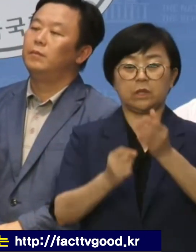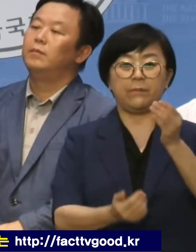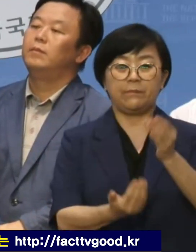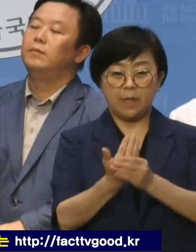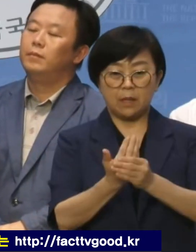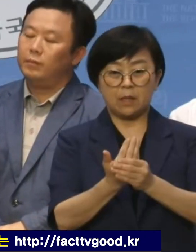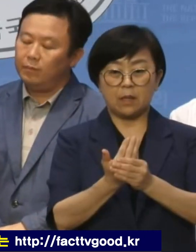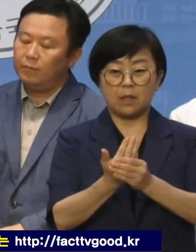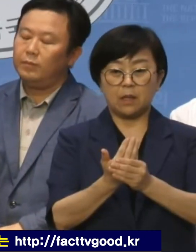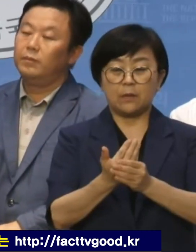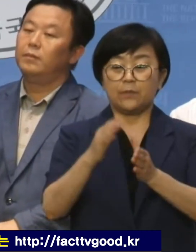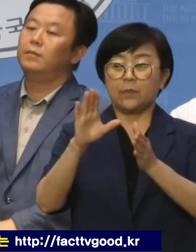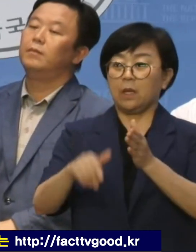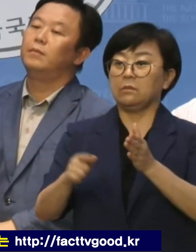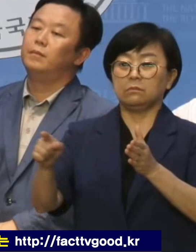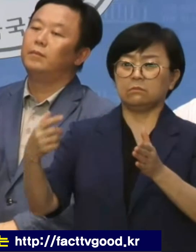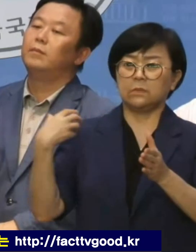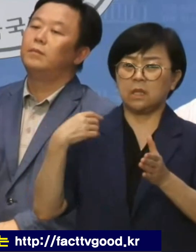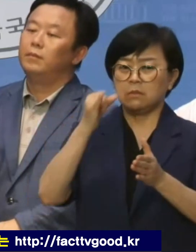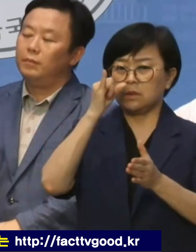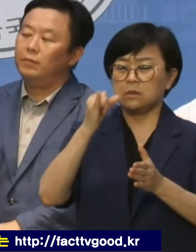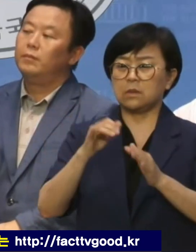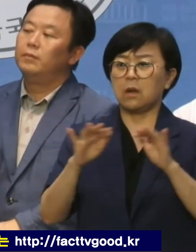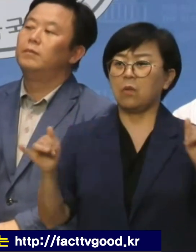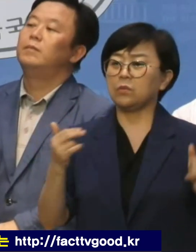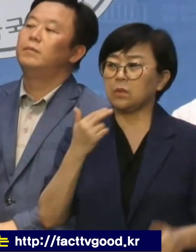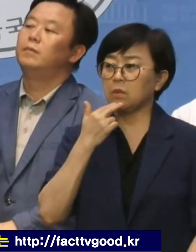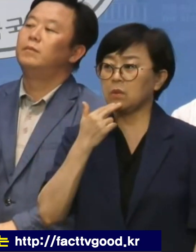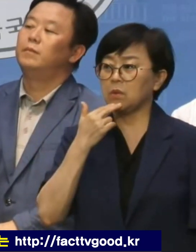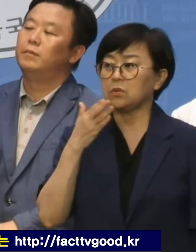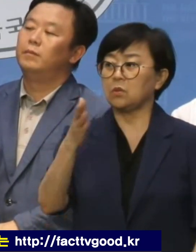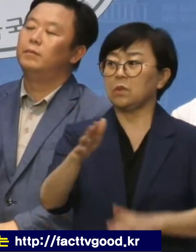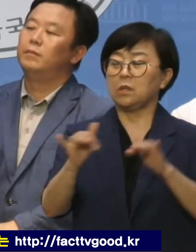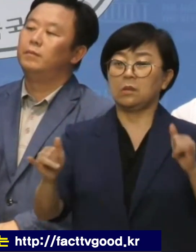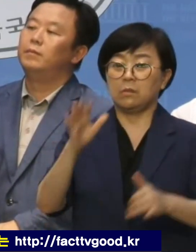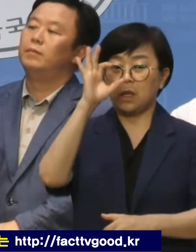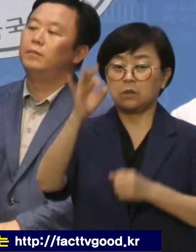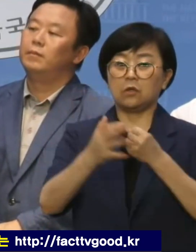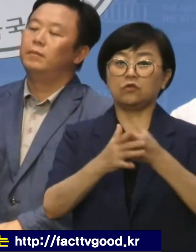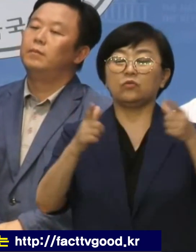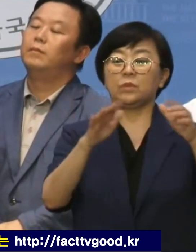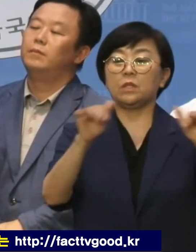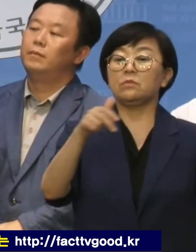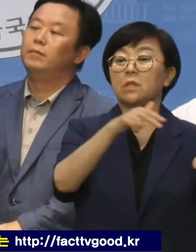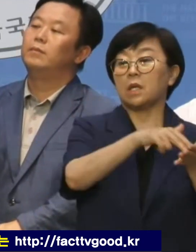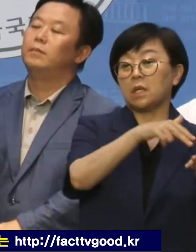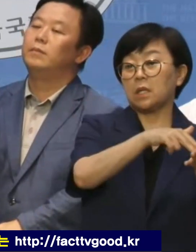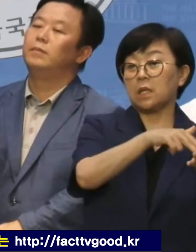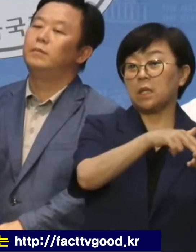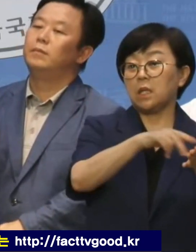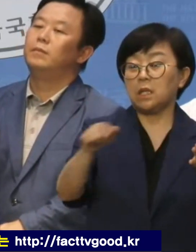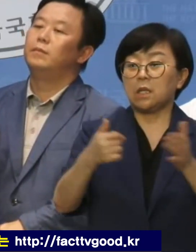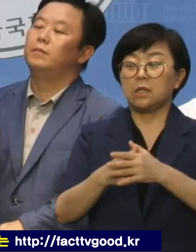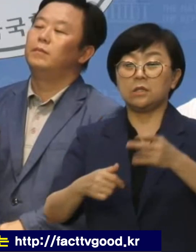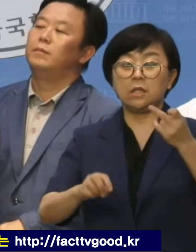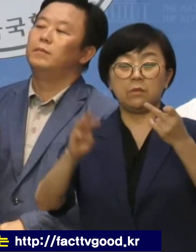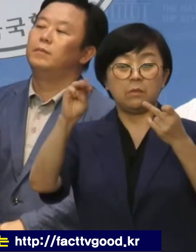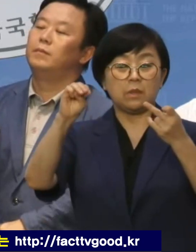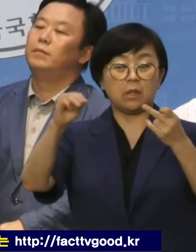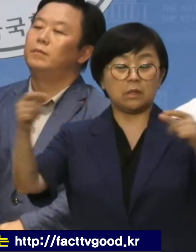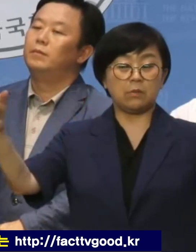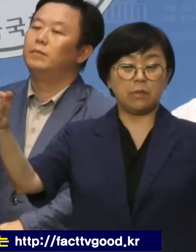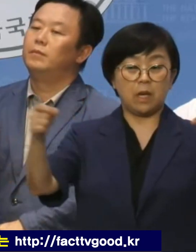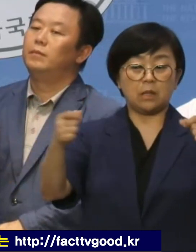정작 발생이 되었을 때는 아무도 그에 대한 책임을 지지 않는 많은 전문가들을 봤기 때문에 저희 주민들 입장에서는 가밀지구를 12m까지